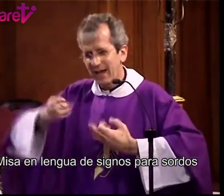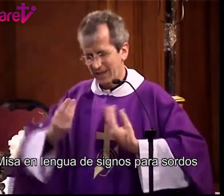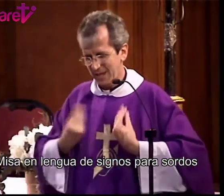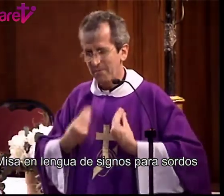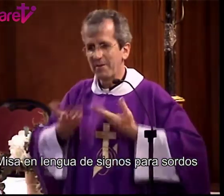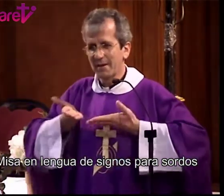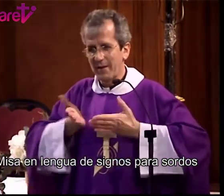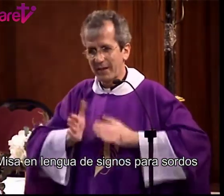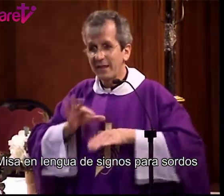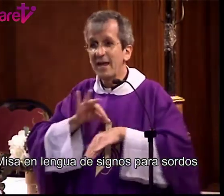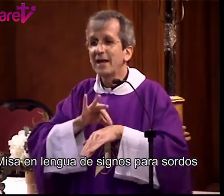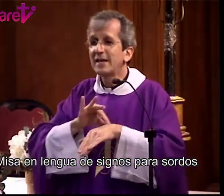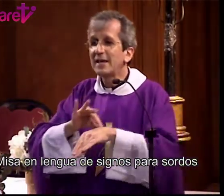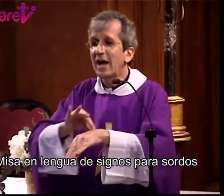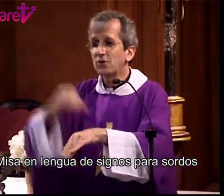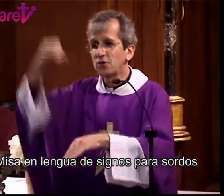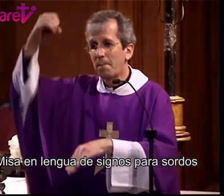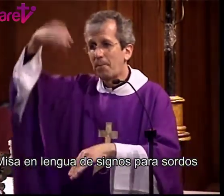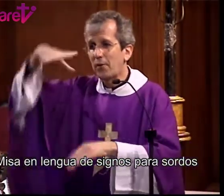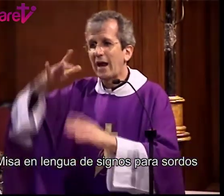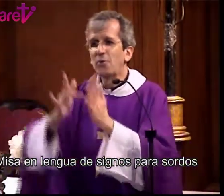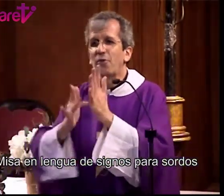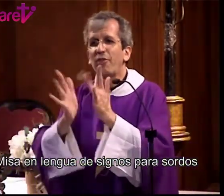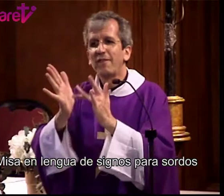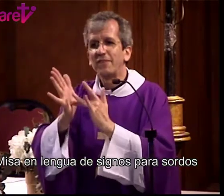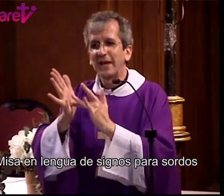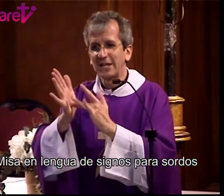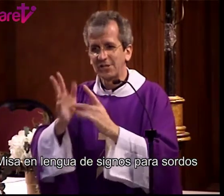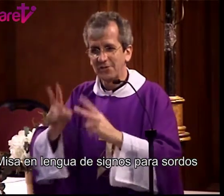y vivir de verdad guiados por la luz de Cristo.